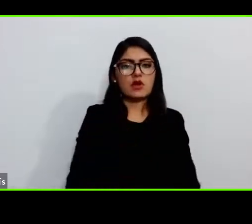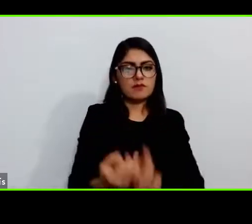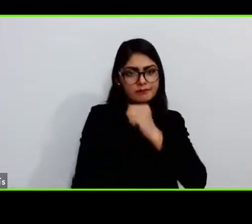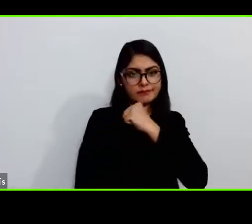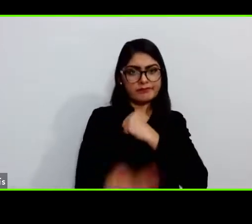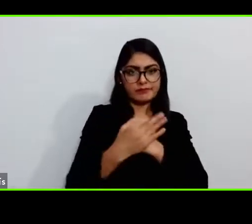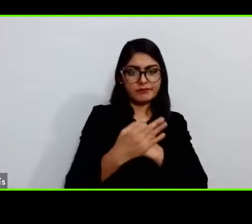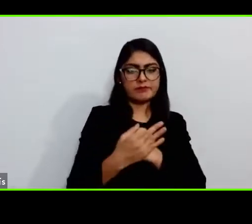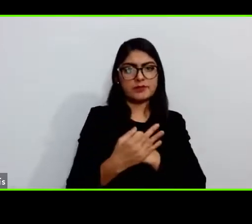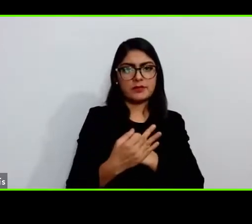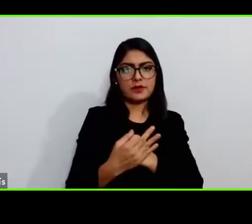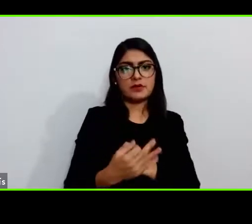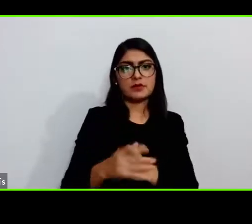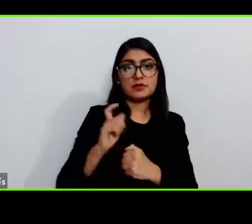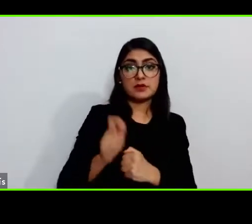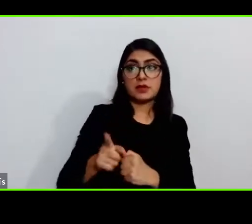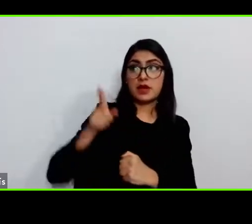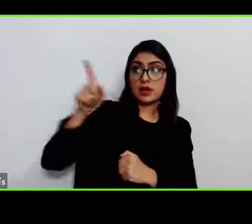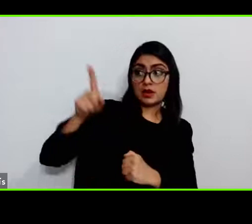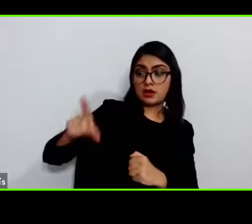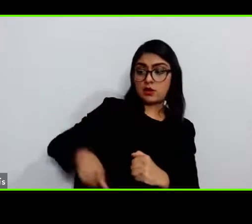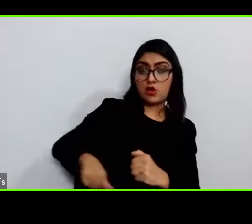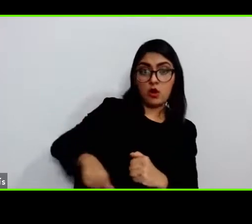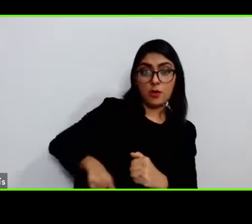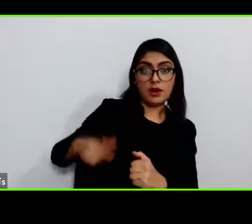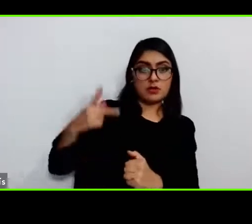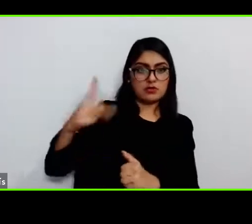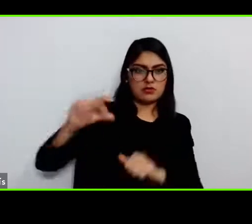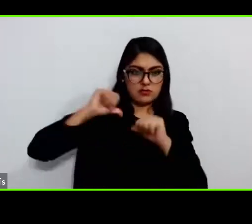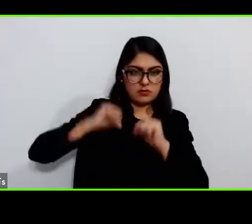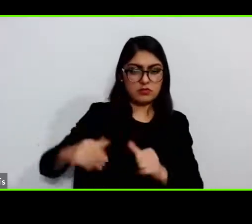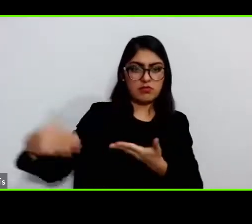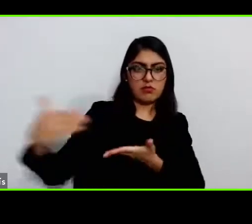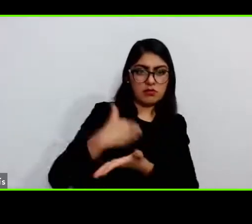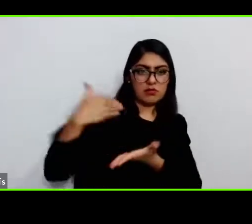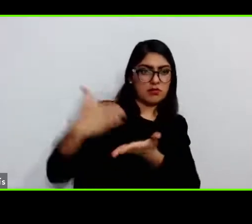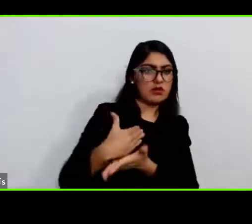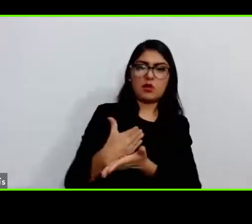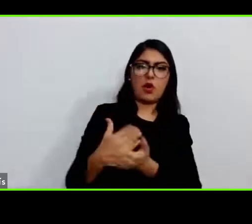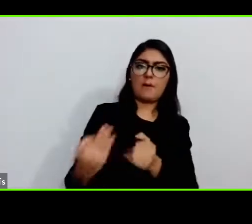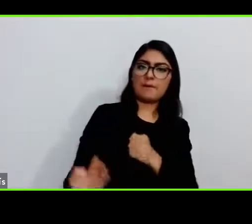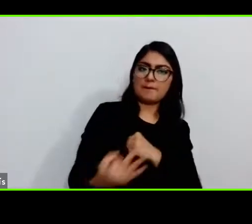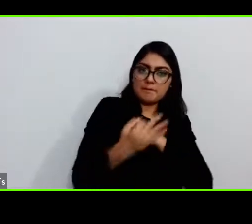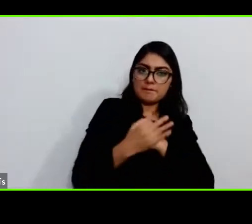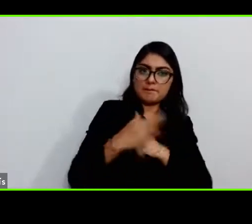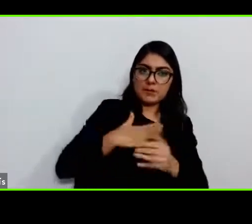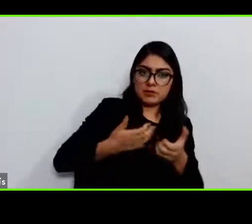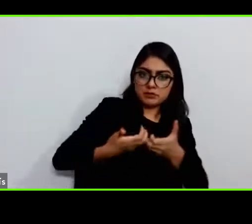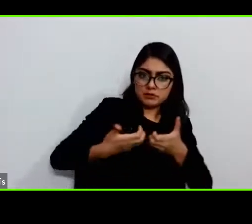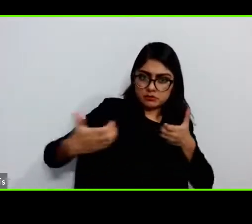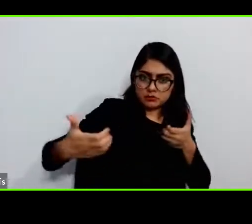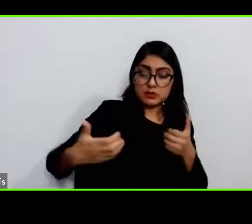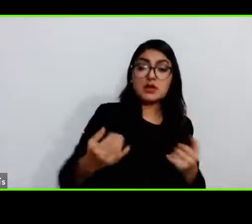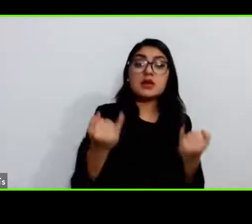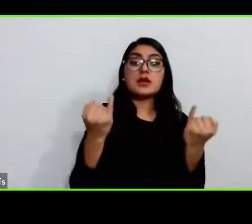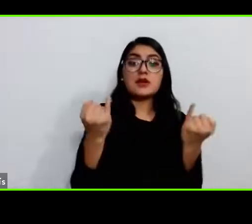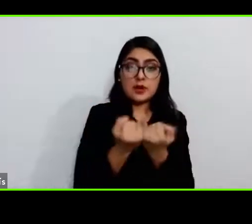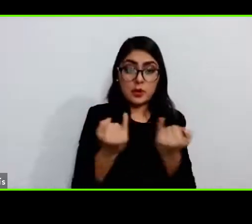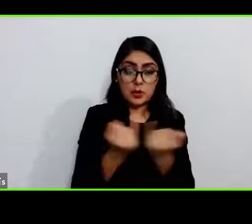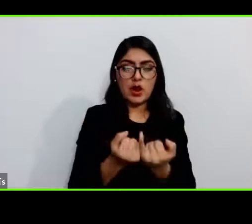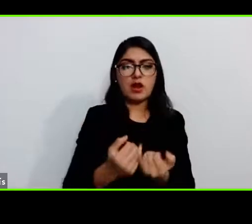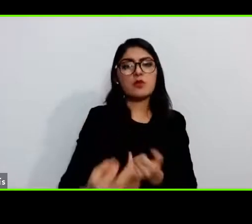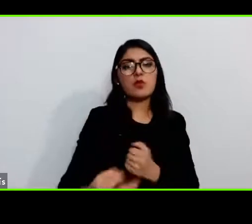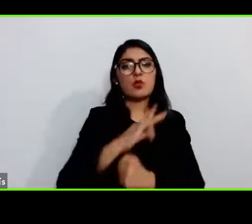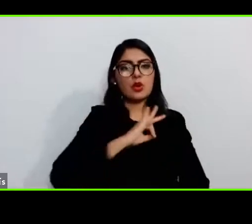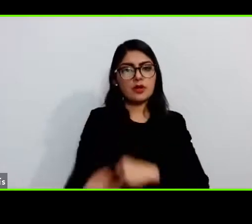al ante el Estado para que garantice una esfera de no interferencia, una esfera de autonomía. También nos pueden dar derecho a participar